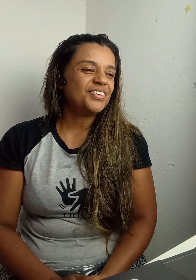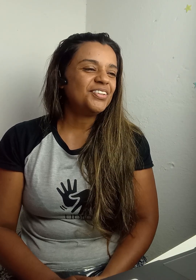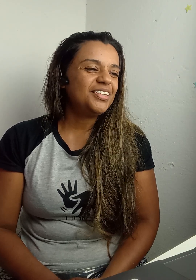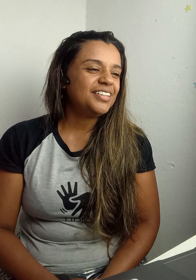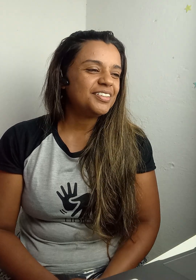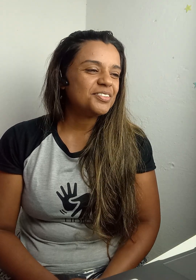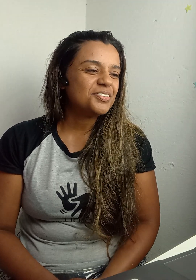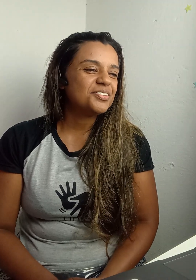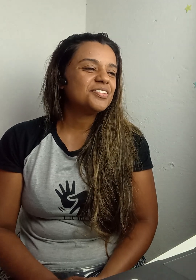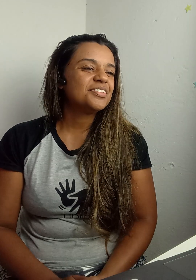Olha.